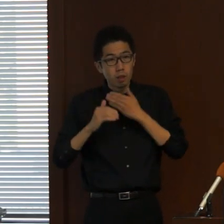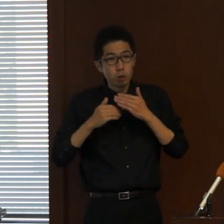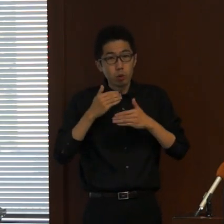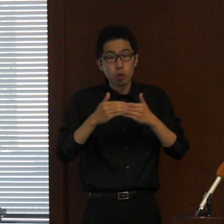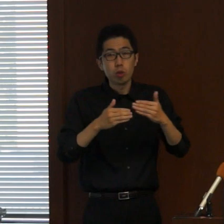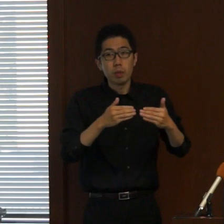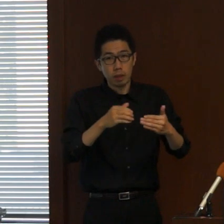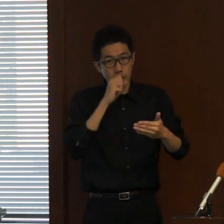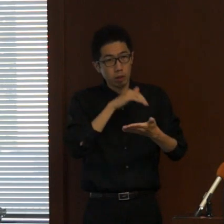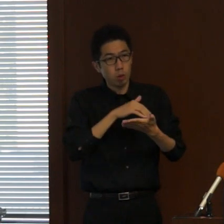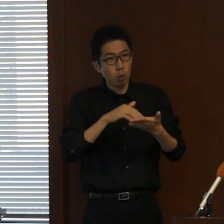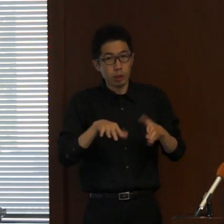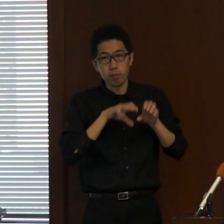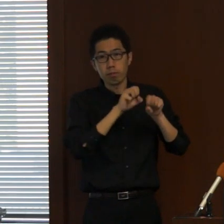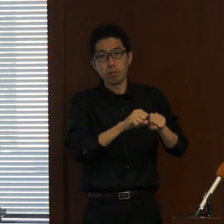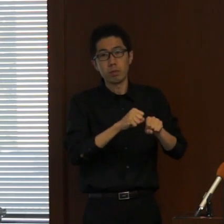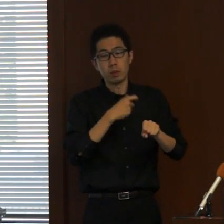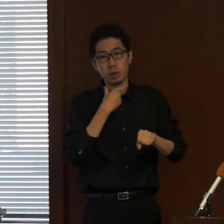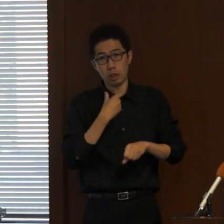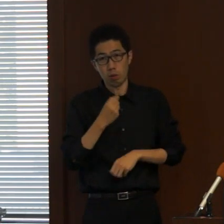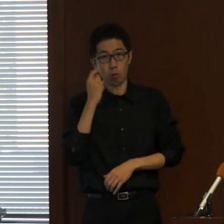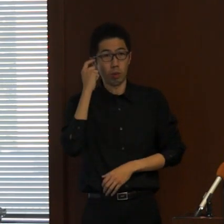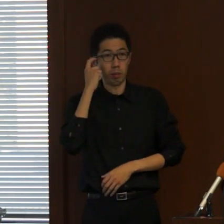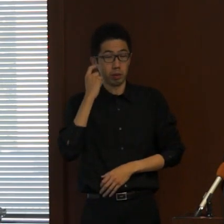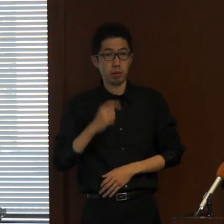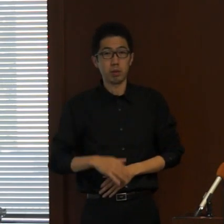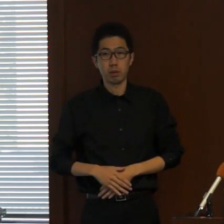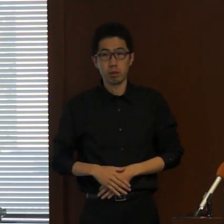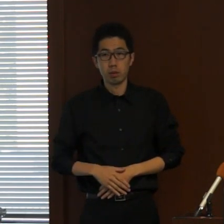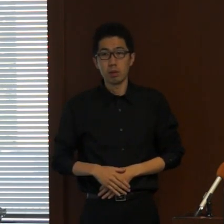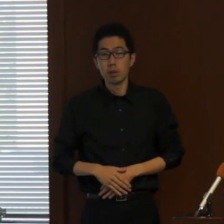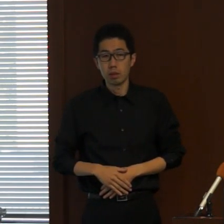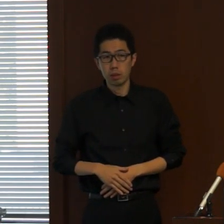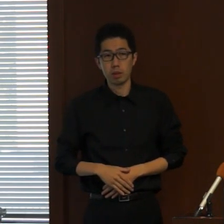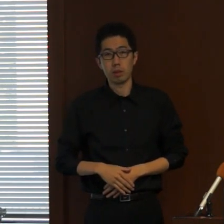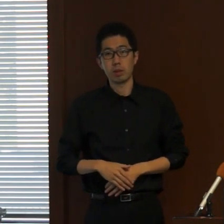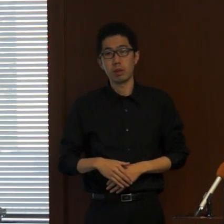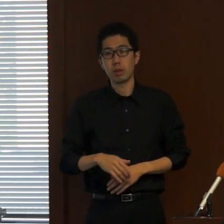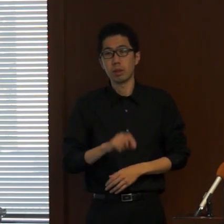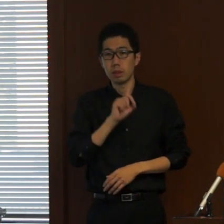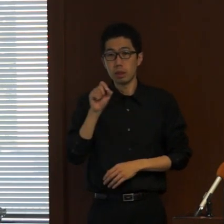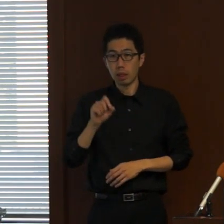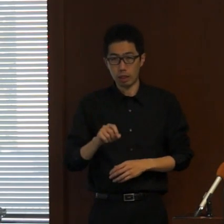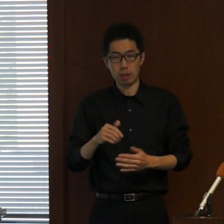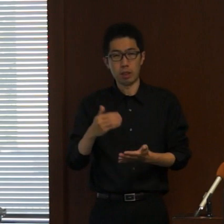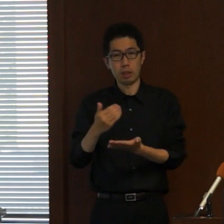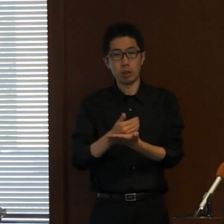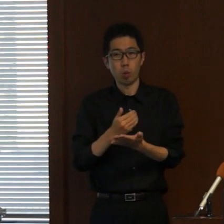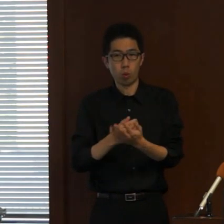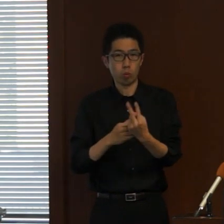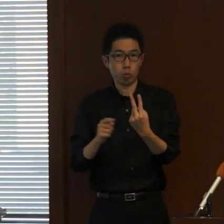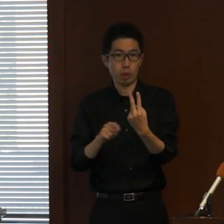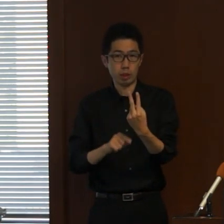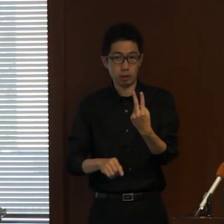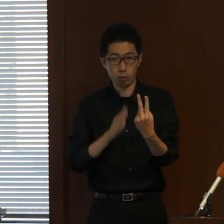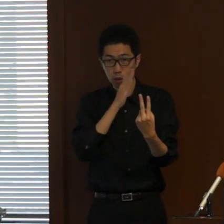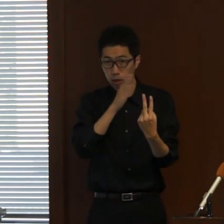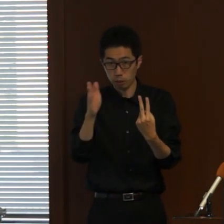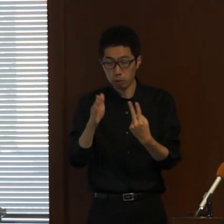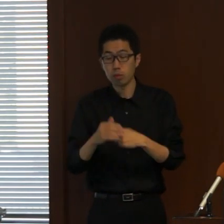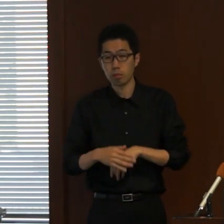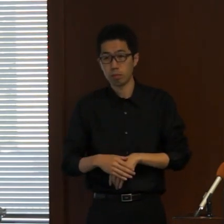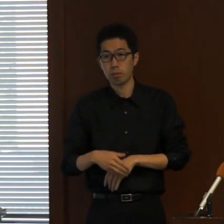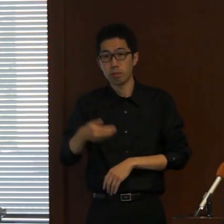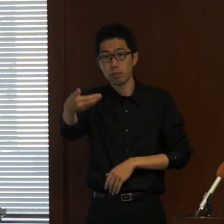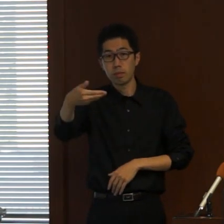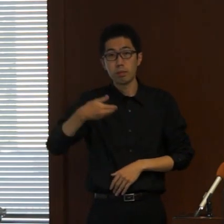るような予算を6月は作っていきたいと思います。 はい、あともありますので、あとお二人でお願いします。佐々木さん、